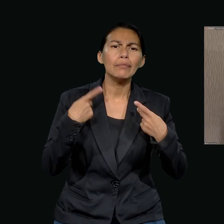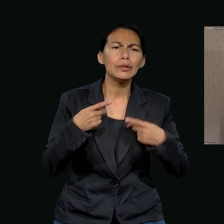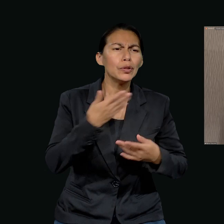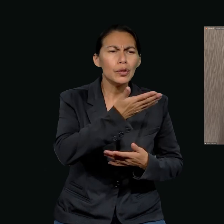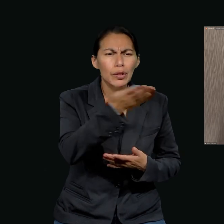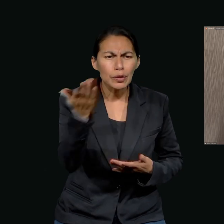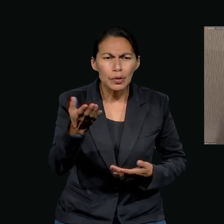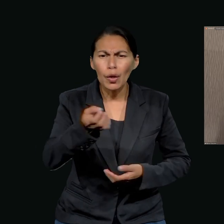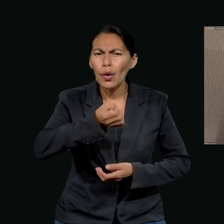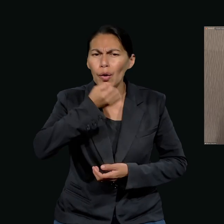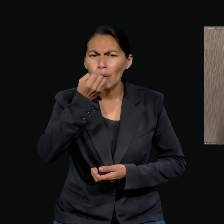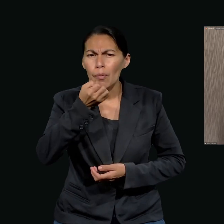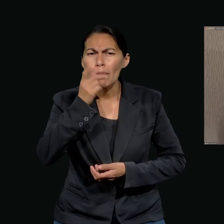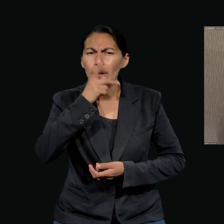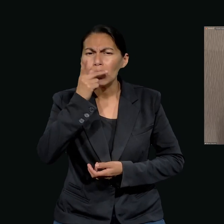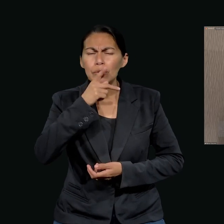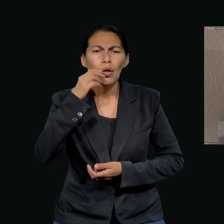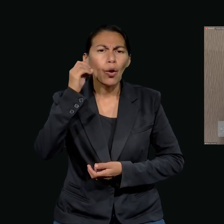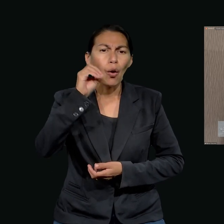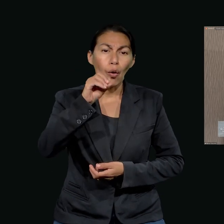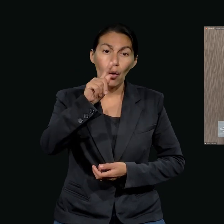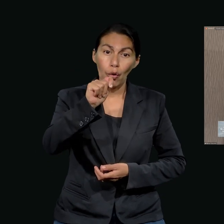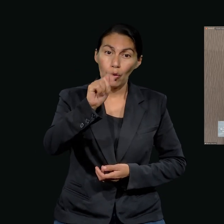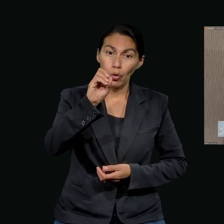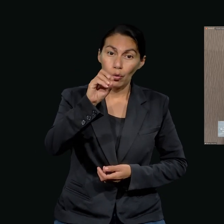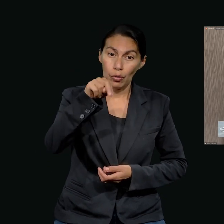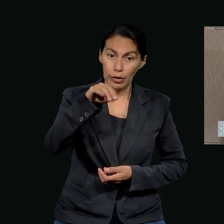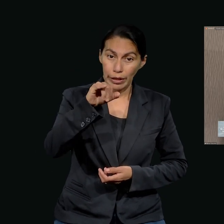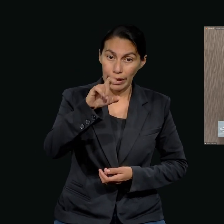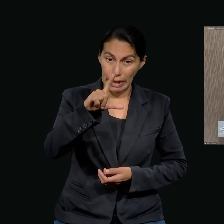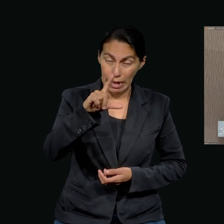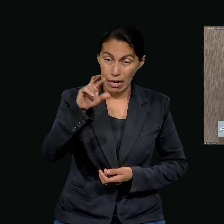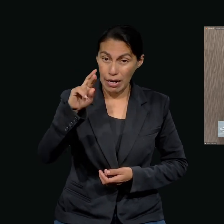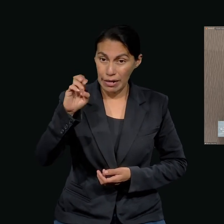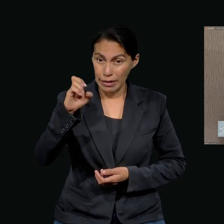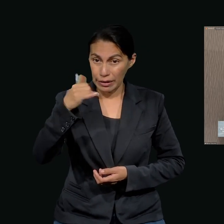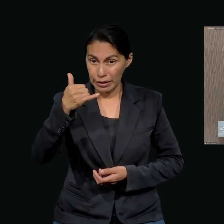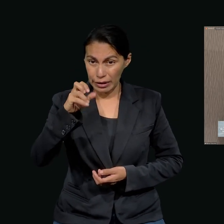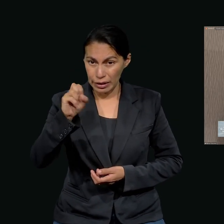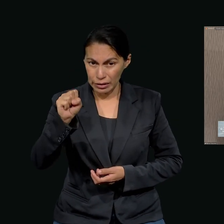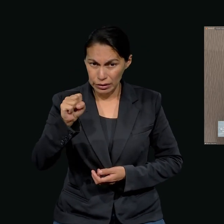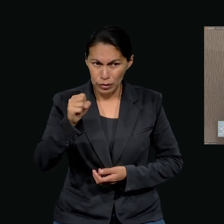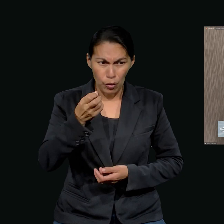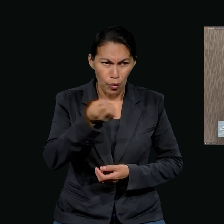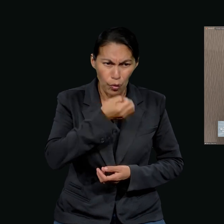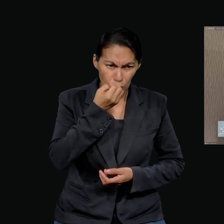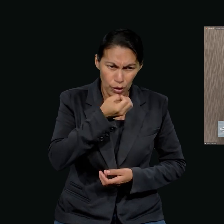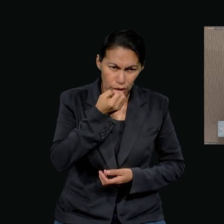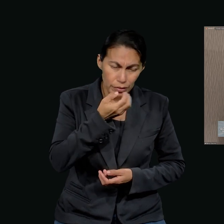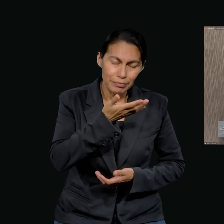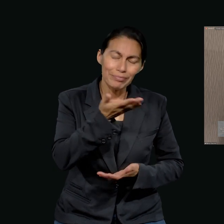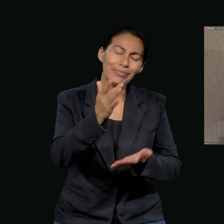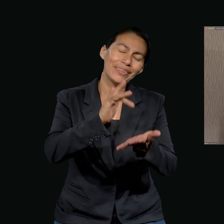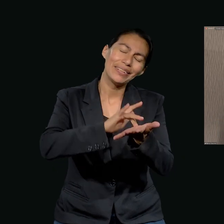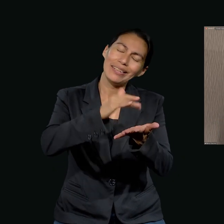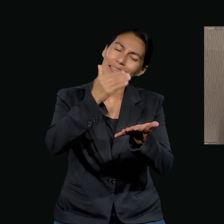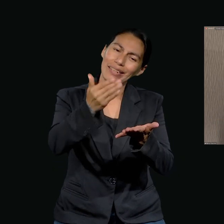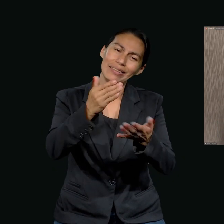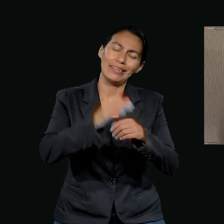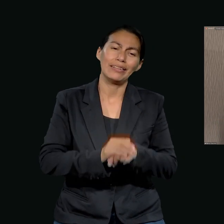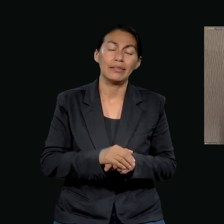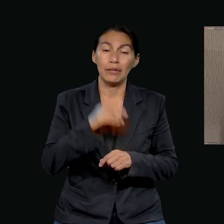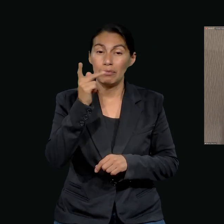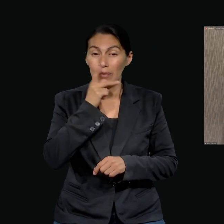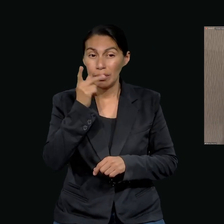Quiero agradecer a todos Los que están orando Por el pastor Otoniel Reyes Él todavía